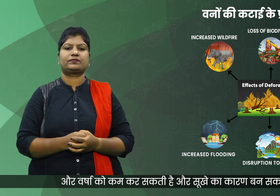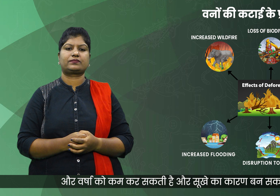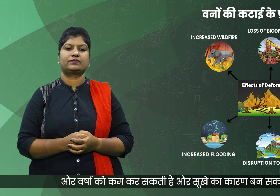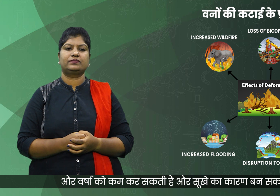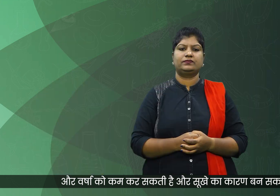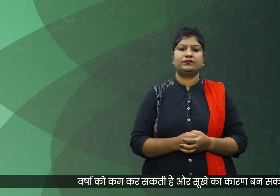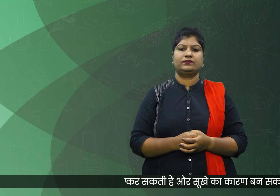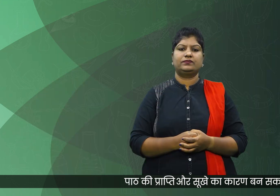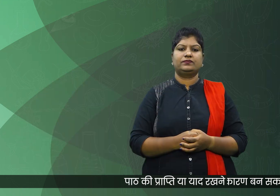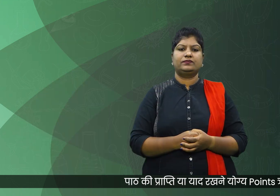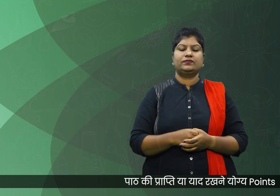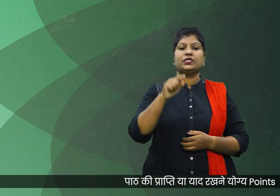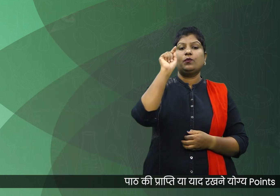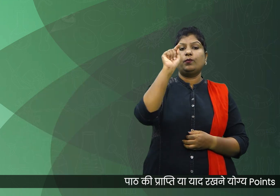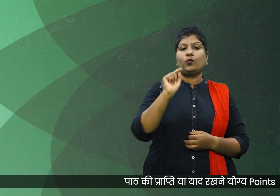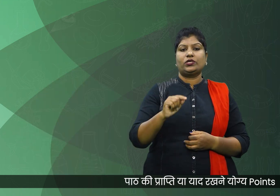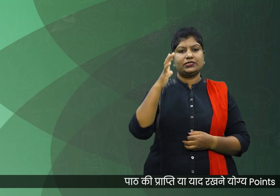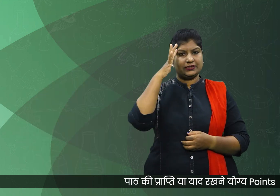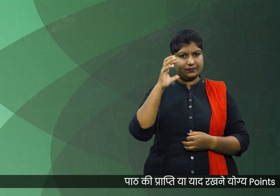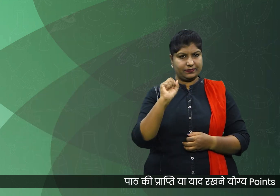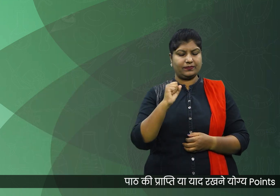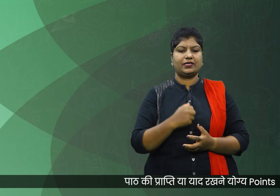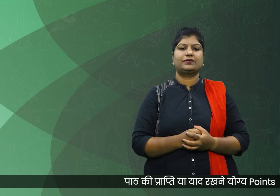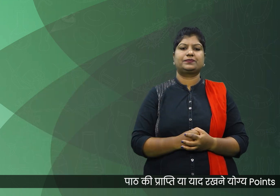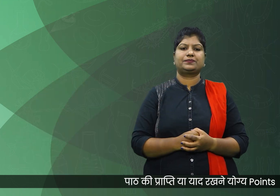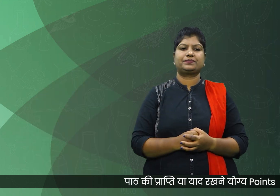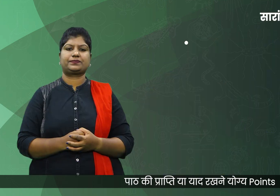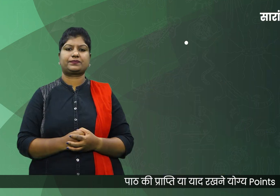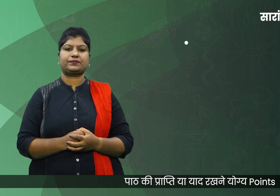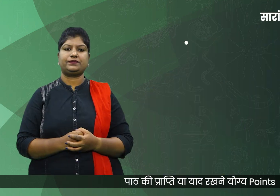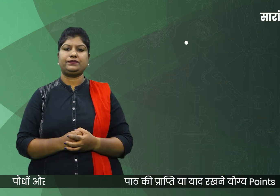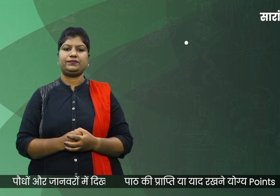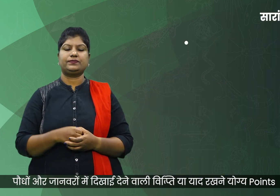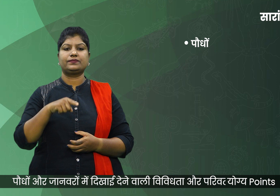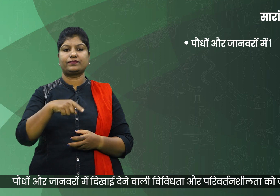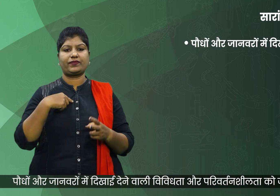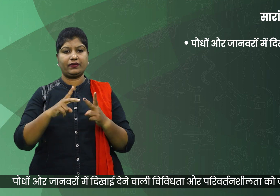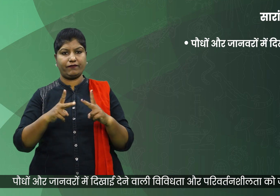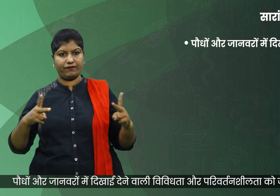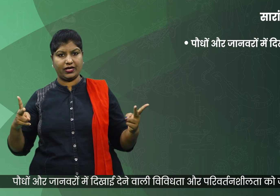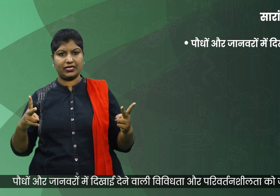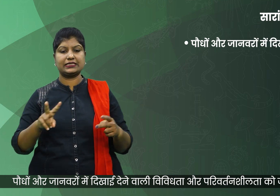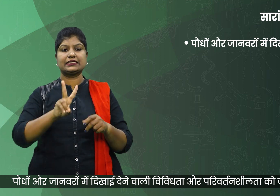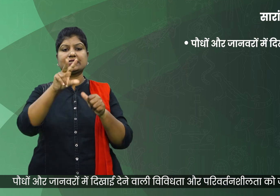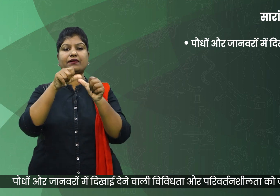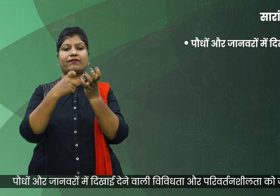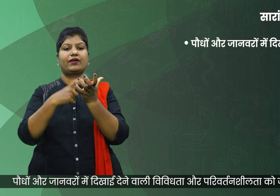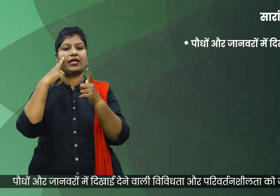पाठ की प्राप्ती या याद रखने योग्य पॉइंट्स पोधों और जानवरों में दिखाई देने